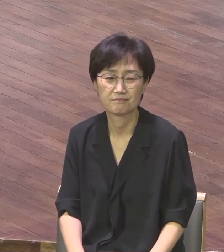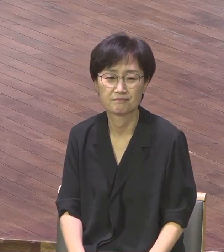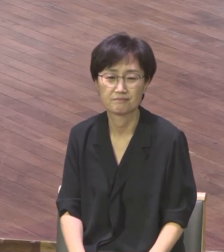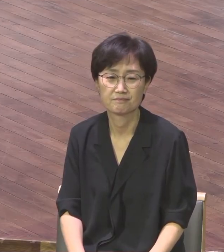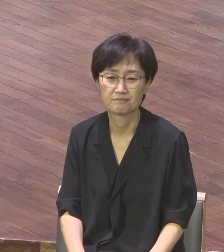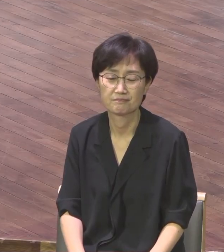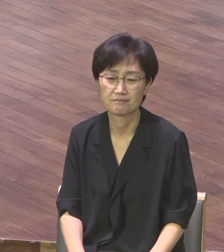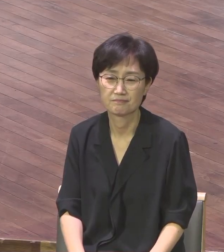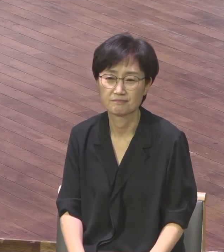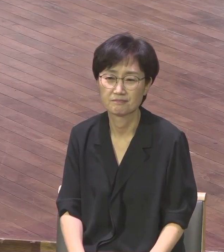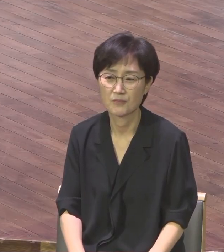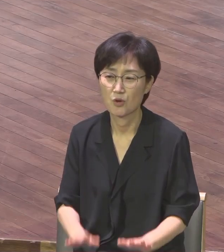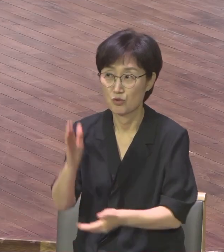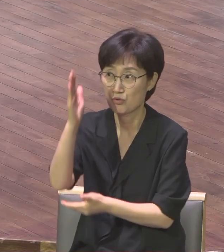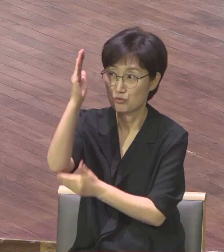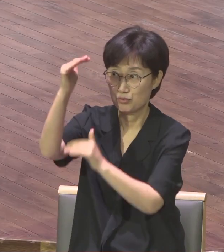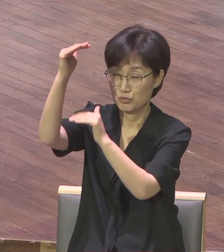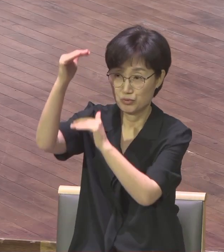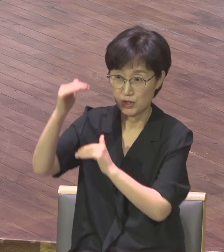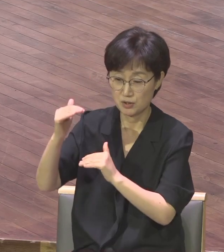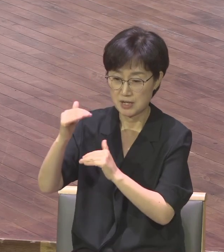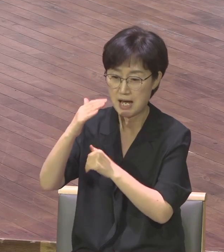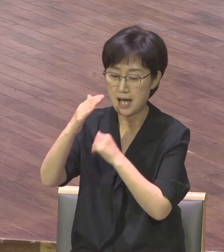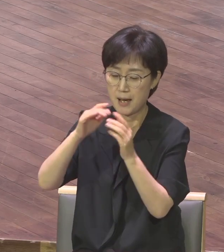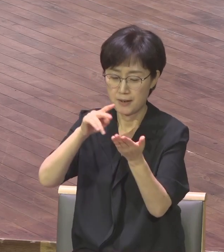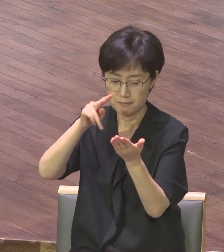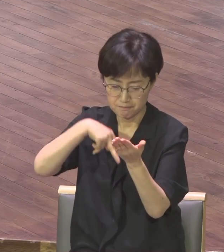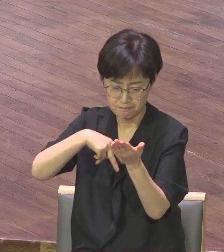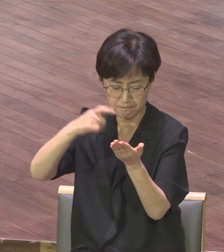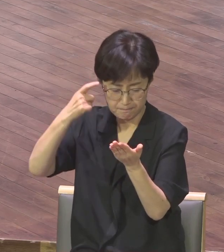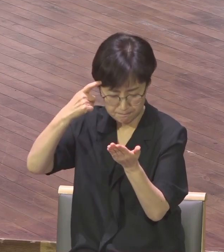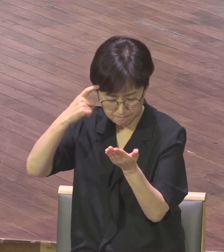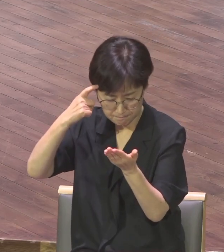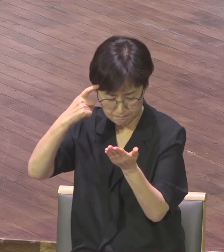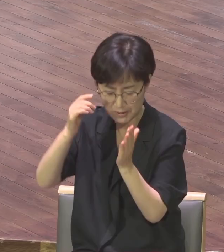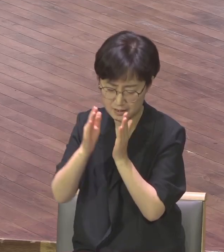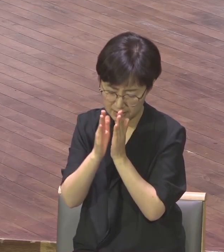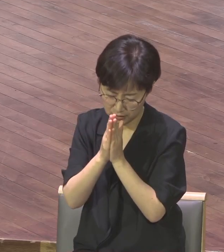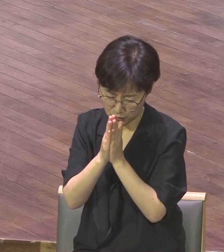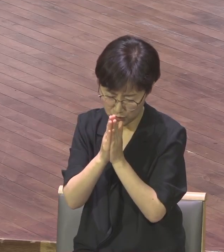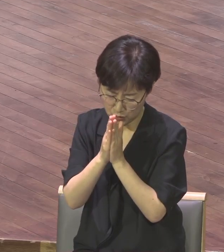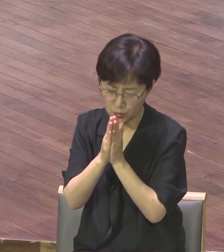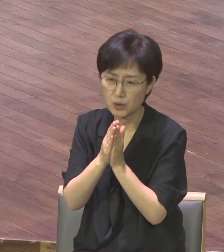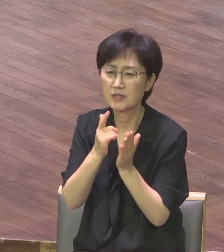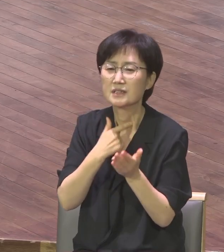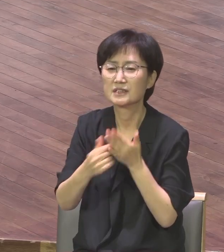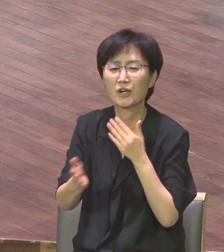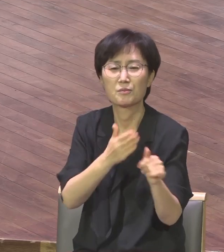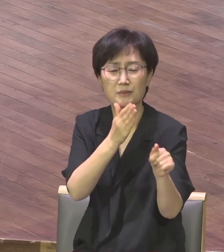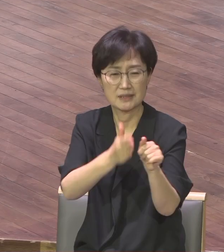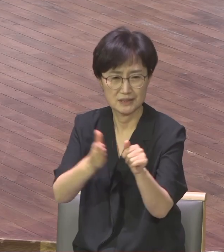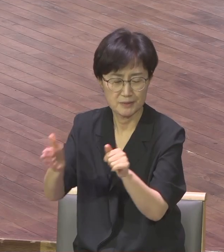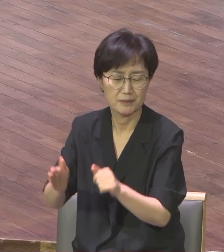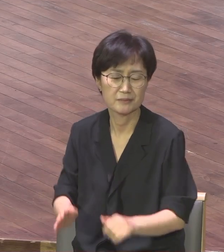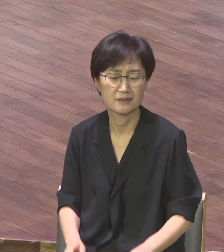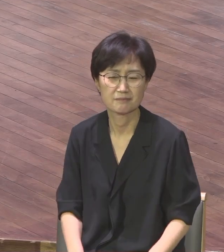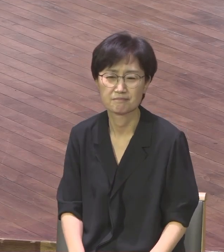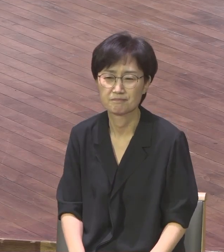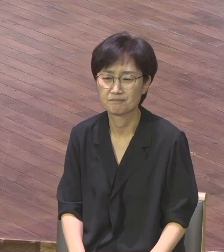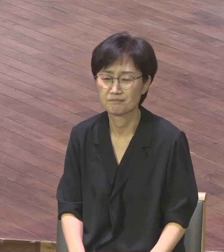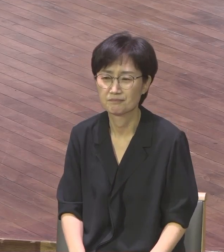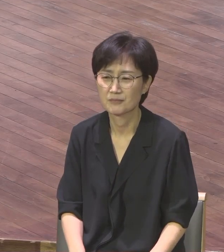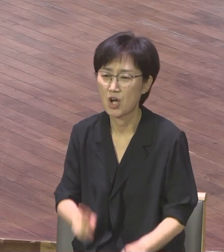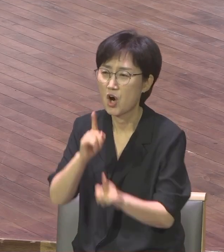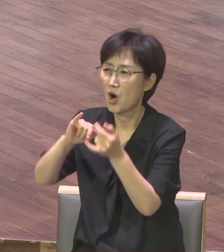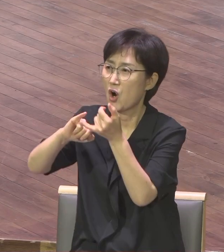강단에서 선포되는 말씀을 통해서 말씀 묵상과 기도를 통해서 체험할 수 있어야 돼요. 영계 모든 성도들, 이런